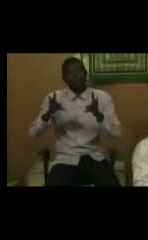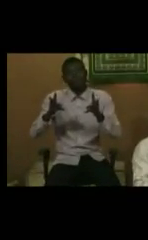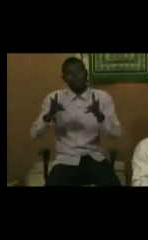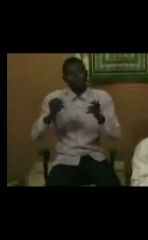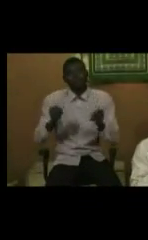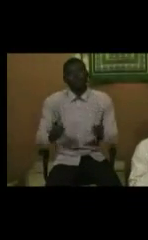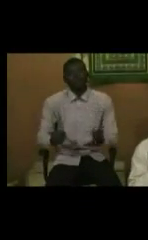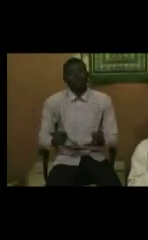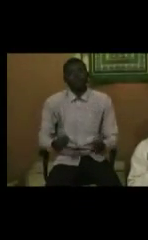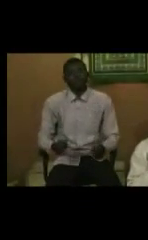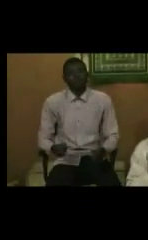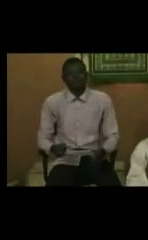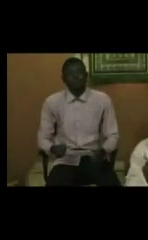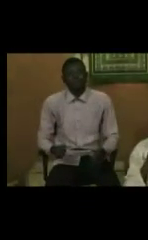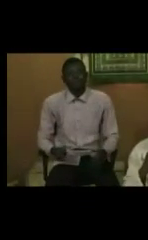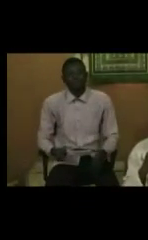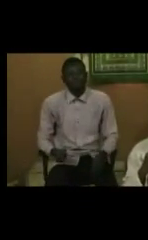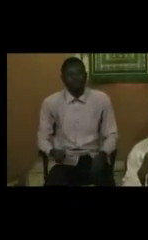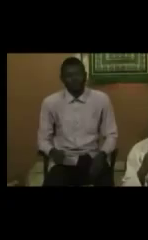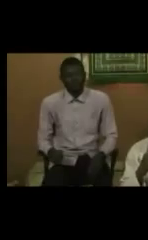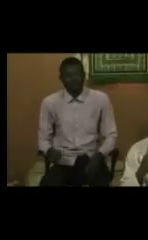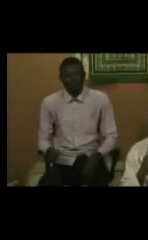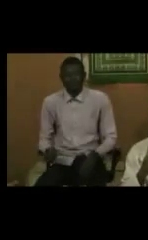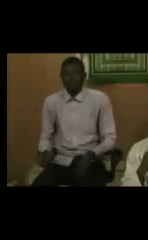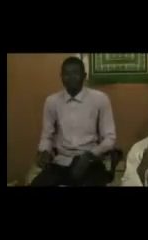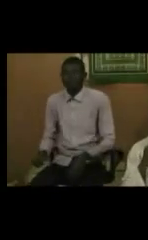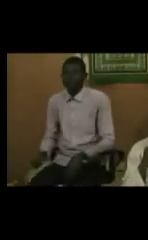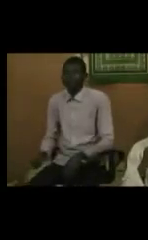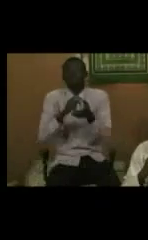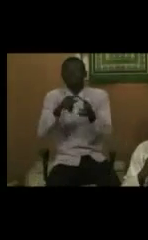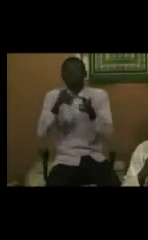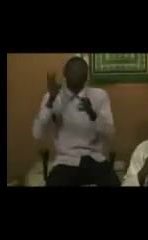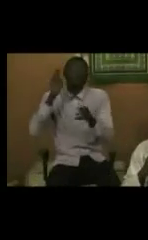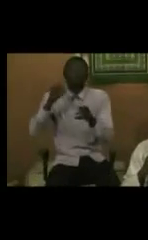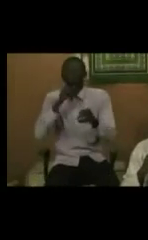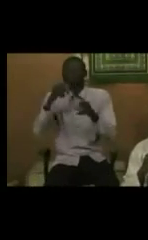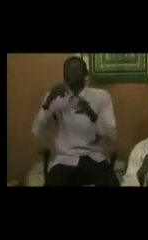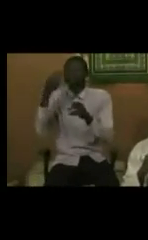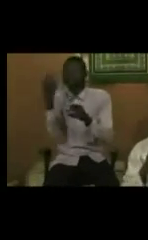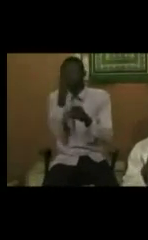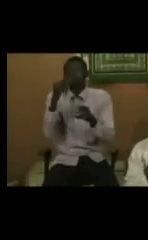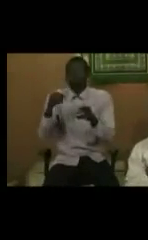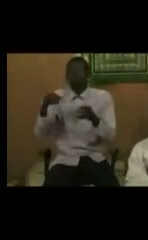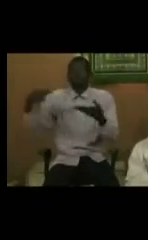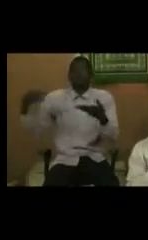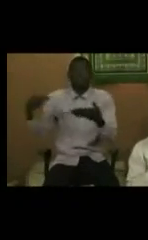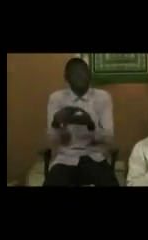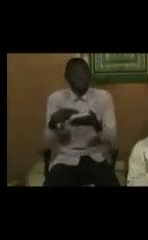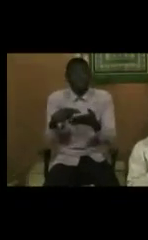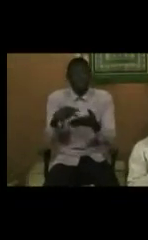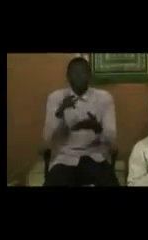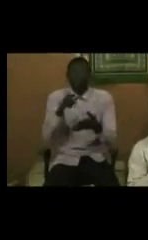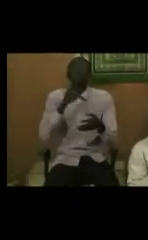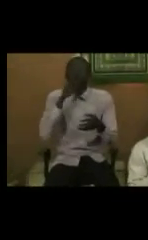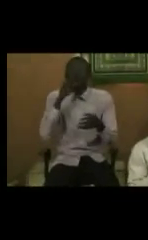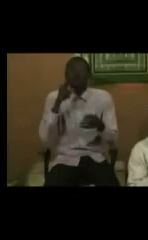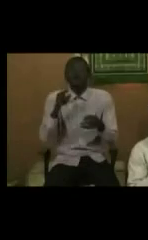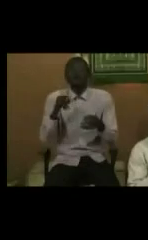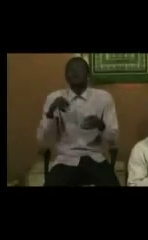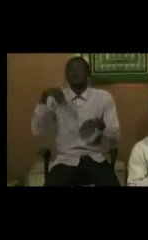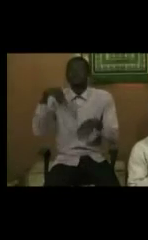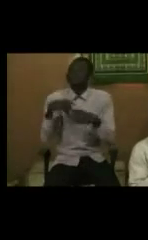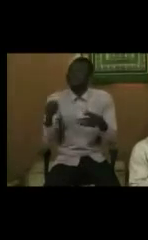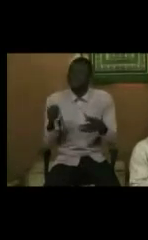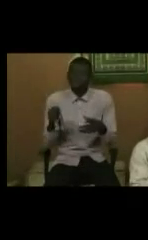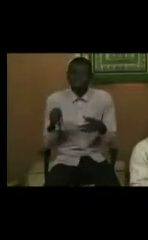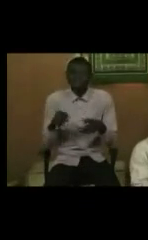abi to ba kiraka meta dipo raka merin o ti diku nanu irun to lo ni adiku hadisi na lo so e